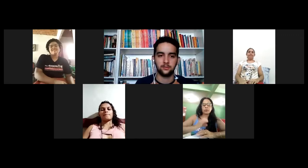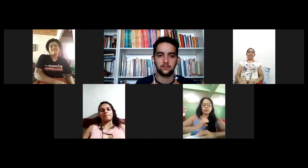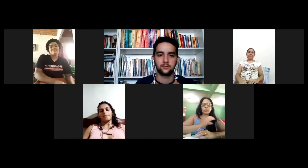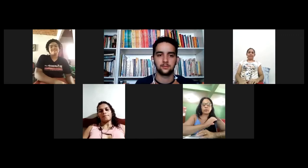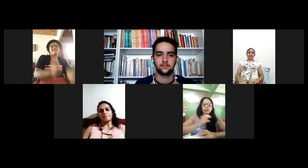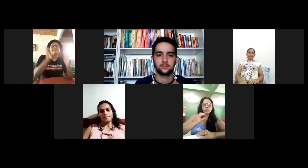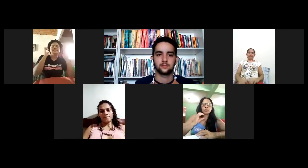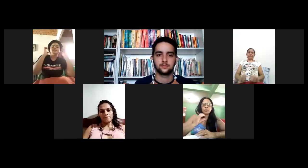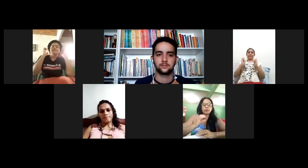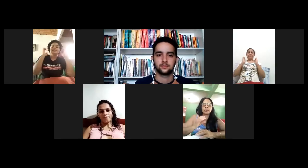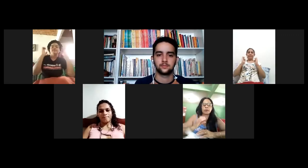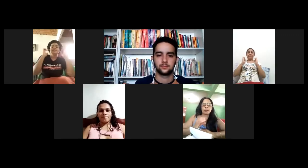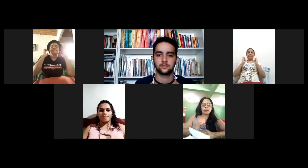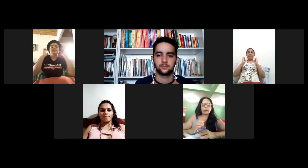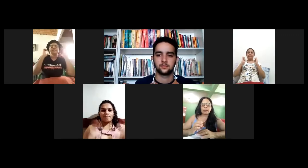evangélico,